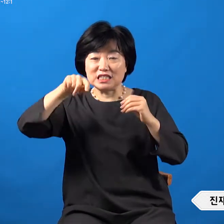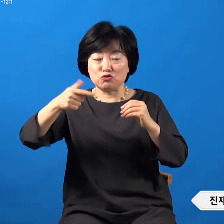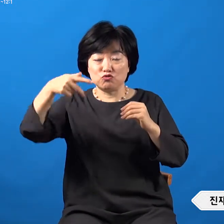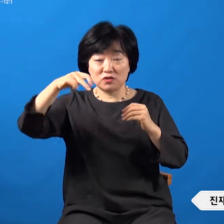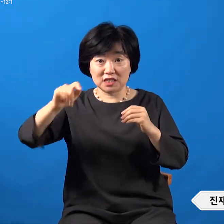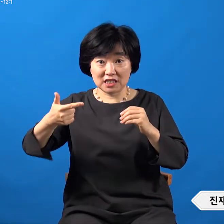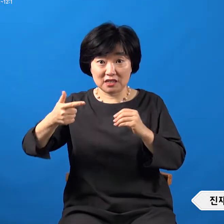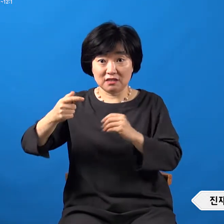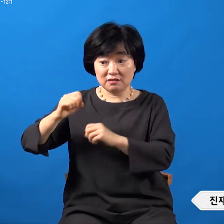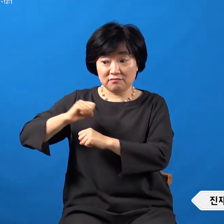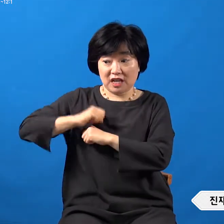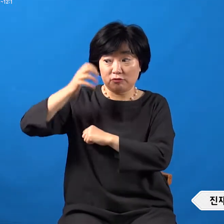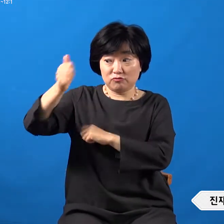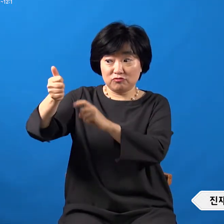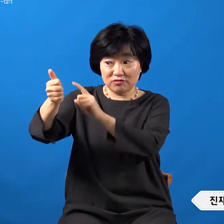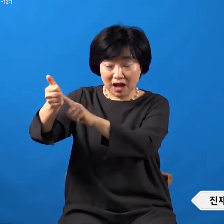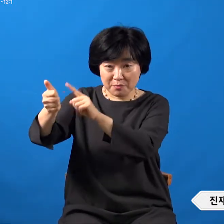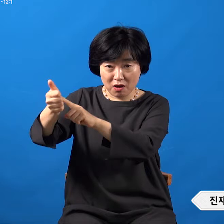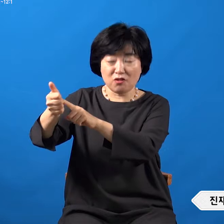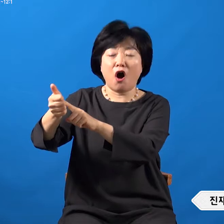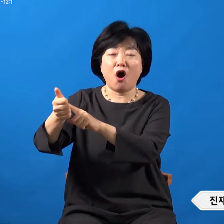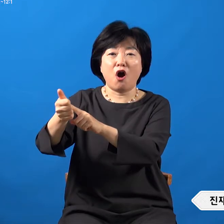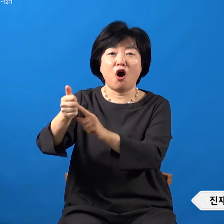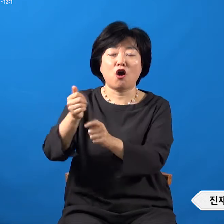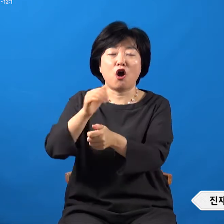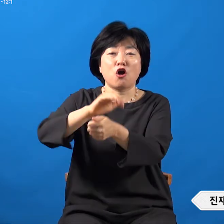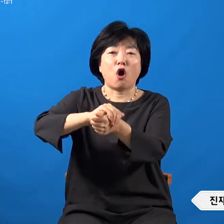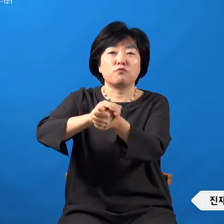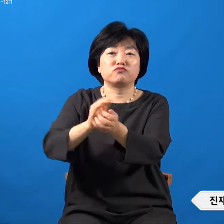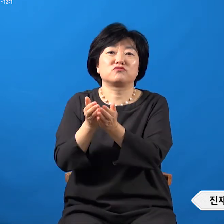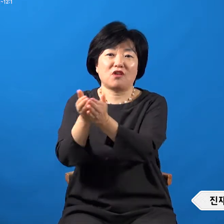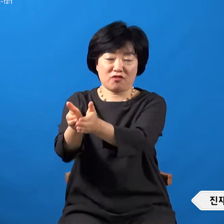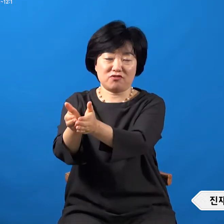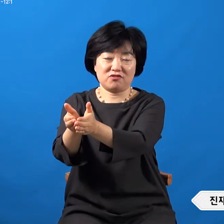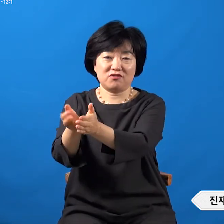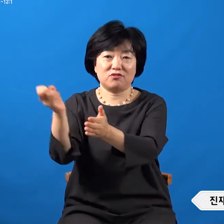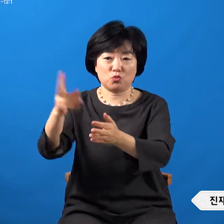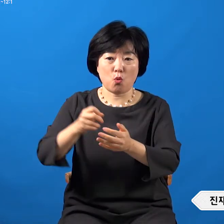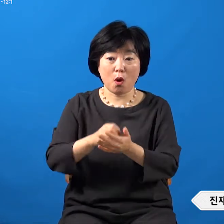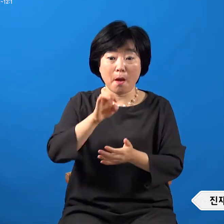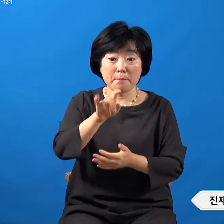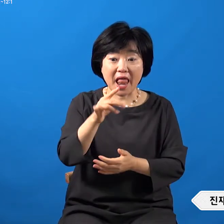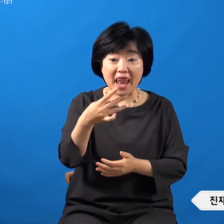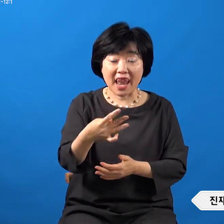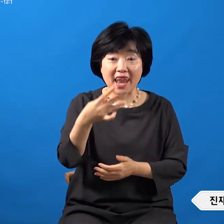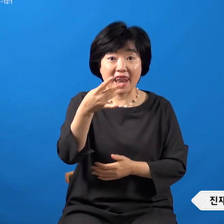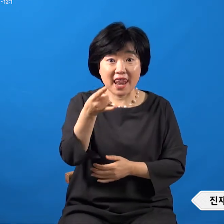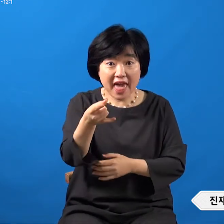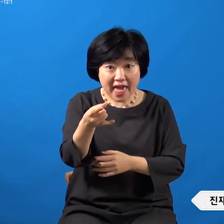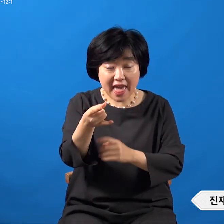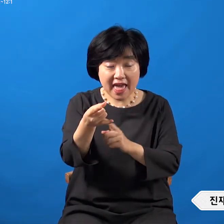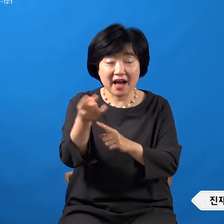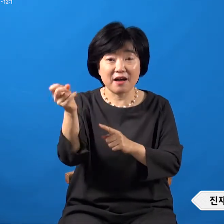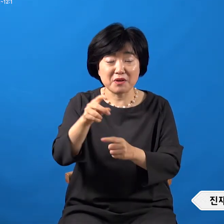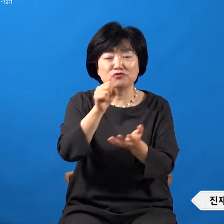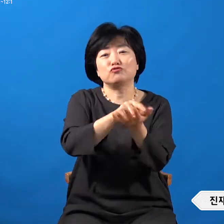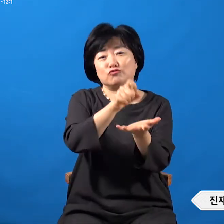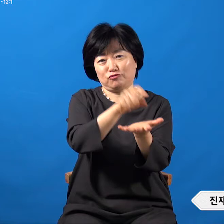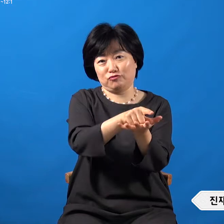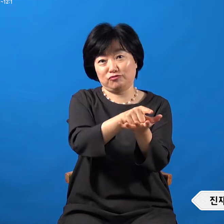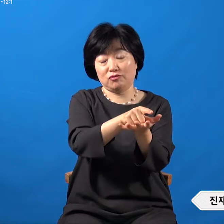펠레 하면 축구입니다. 아브라함 뭐가 생각이 나십니까?